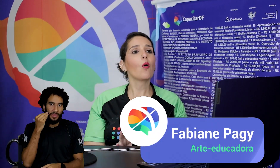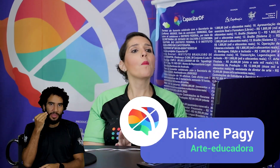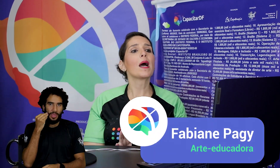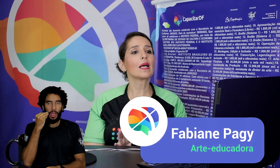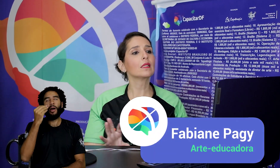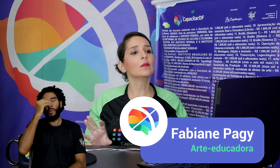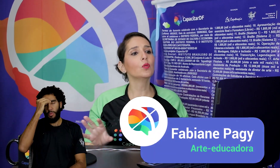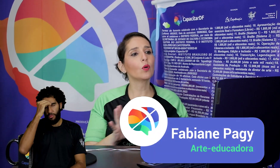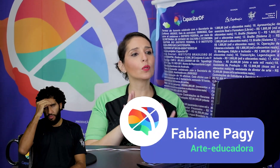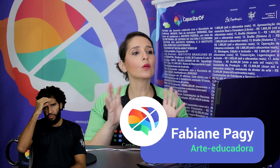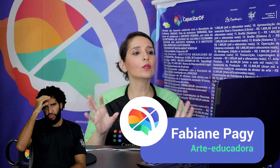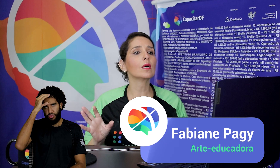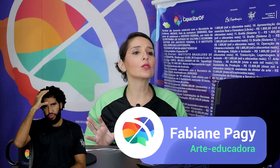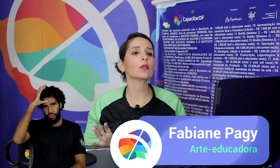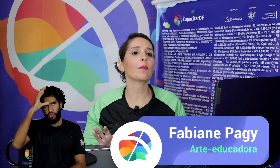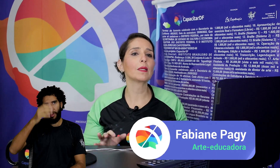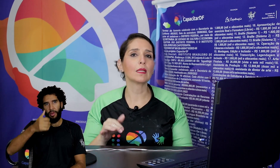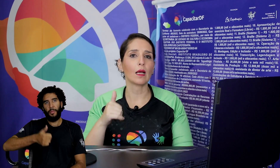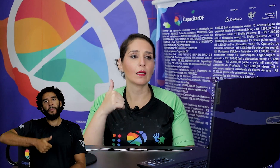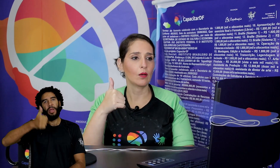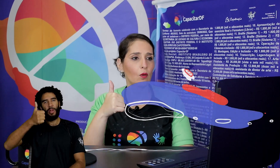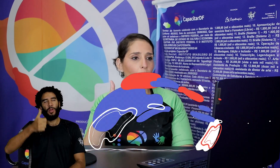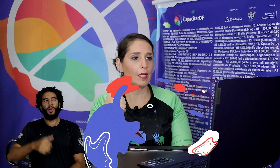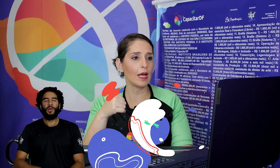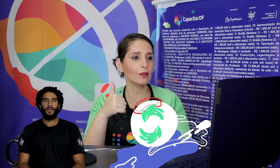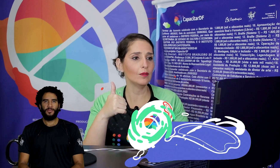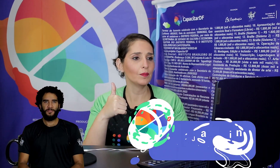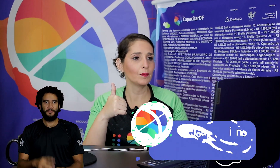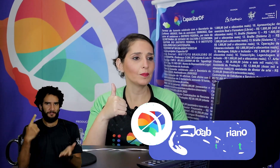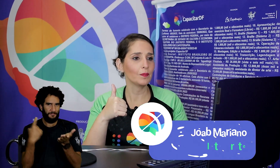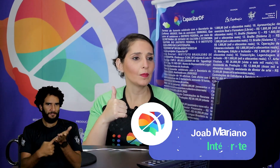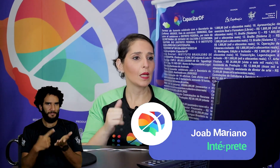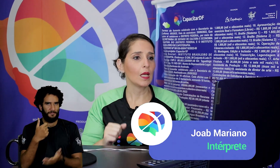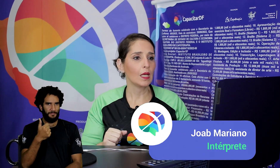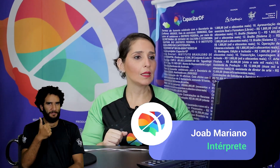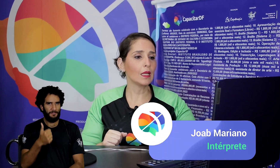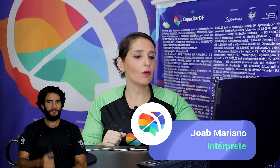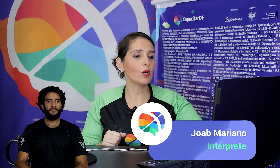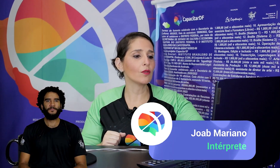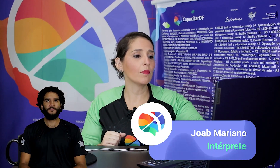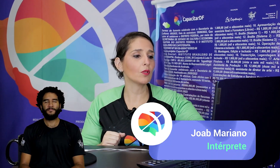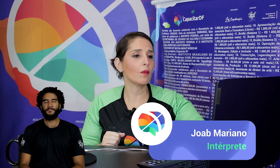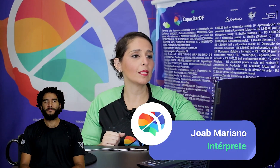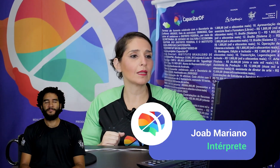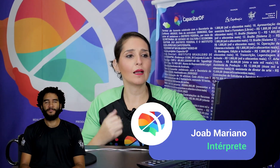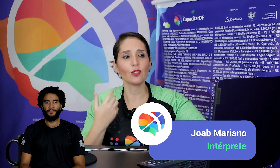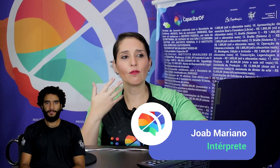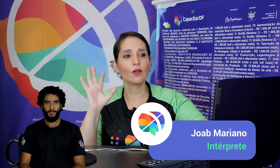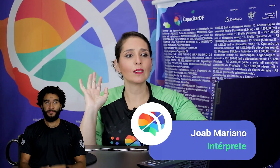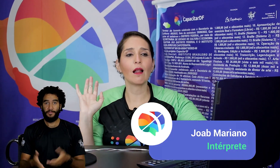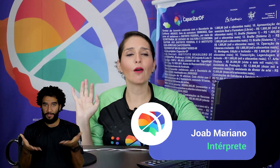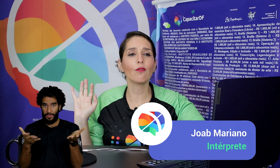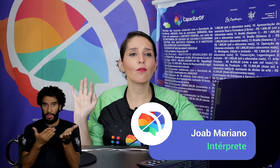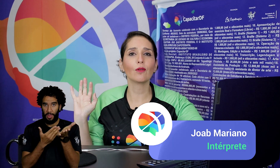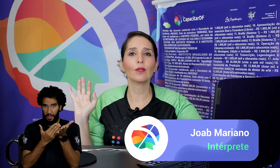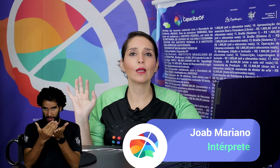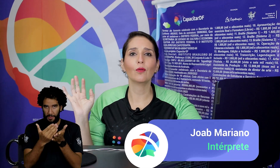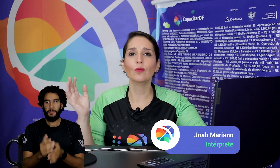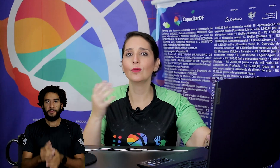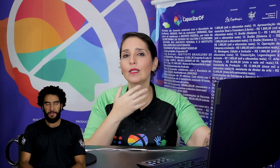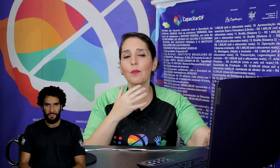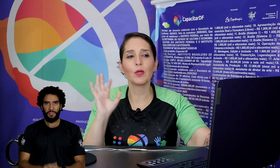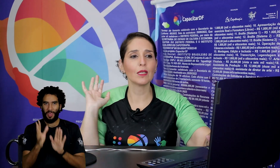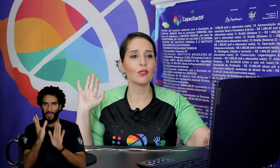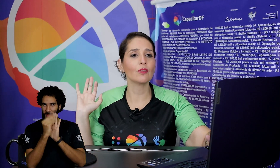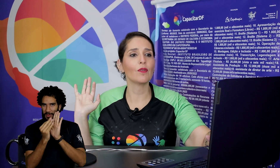entender ao máximo o conteúdo que a gente quer passar. Combinado? Então, hoje vamos começar, já vou entrar logo com o